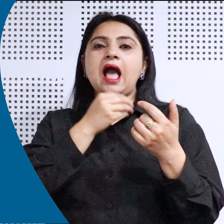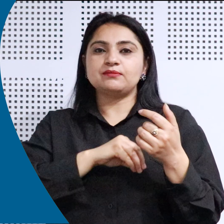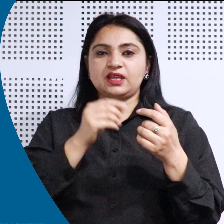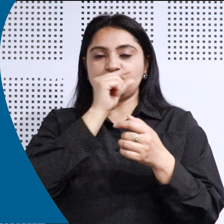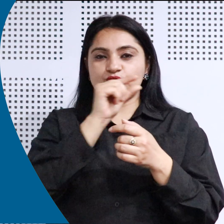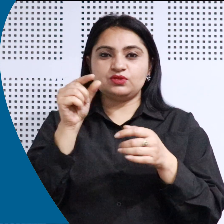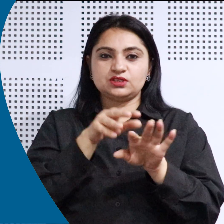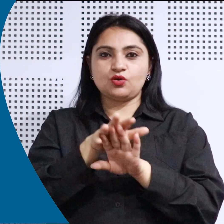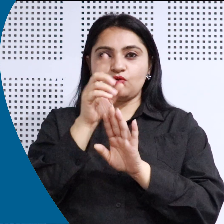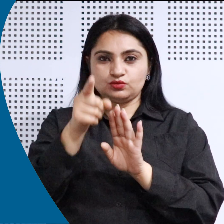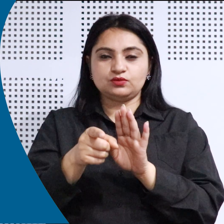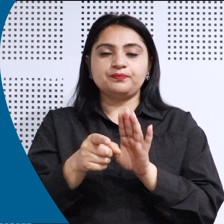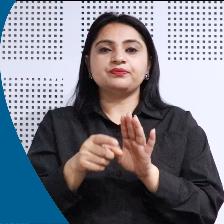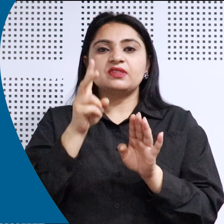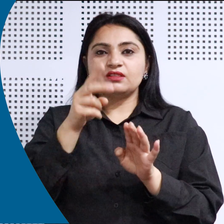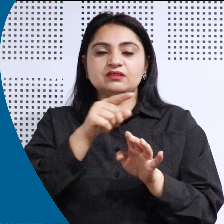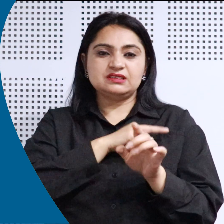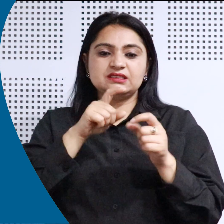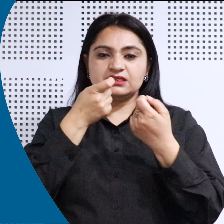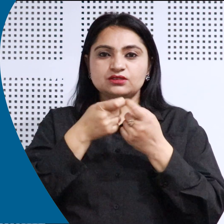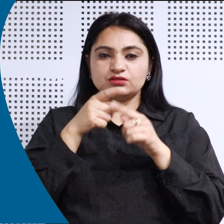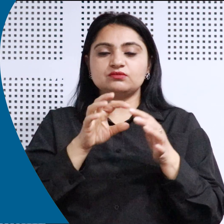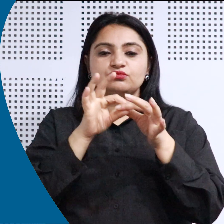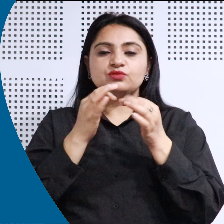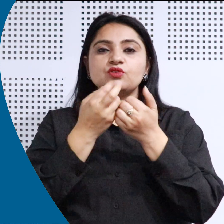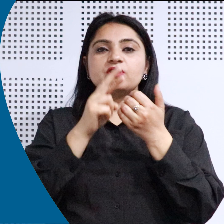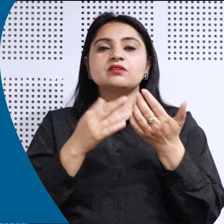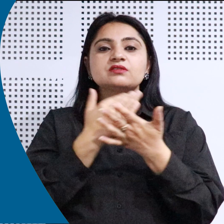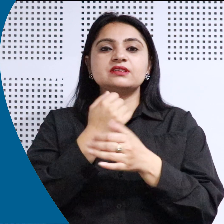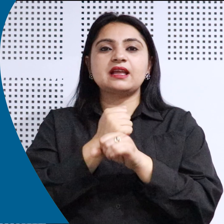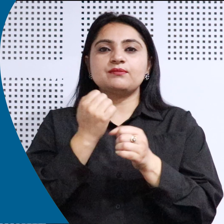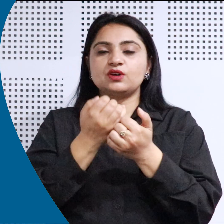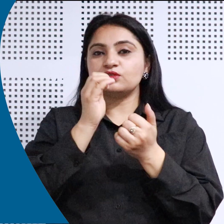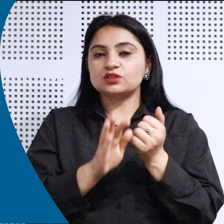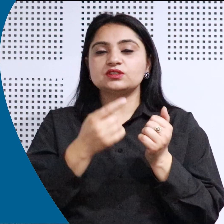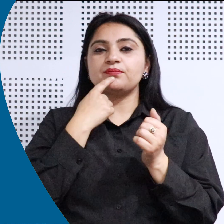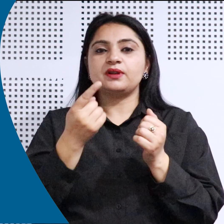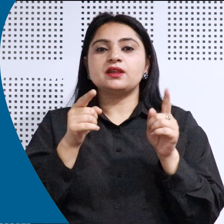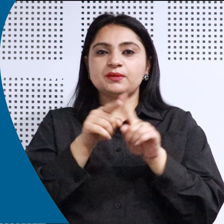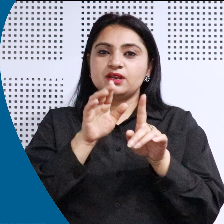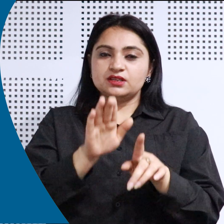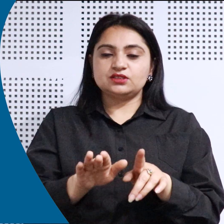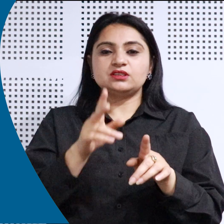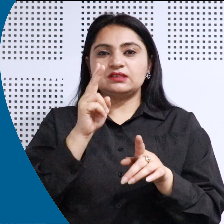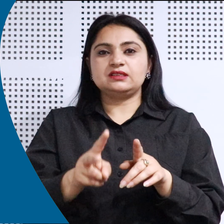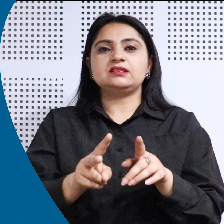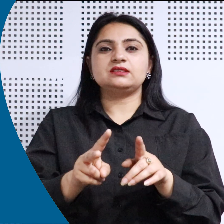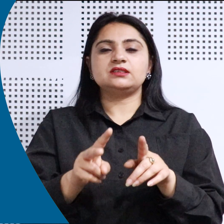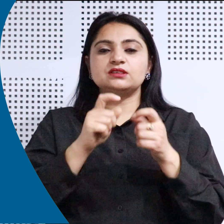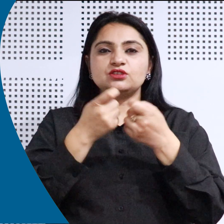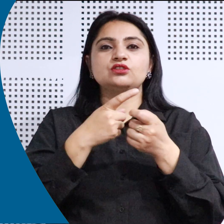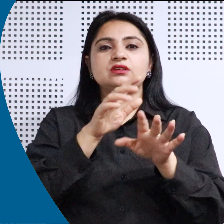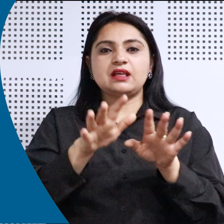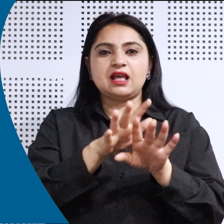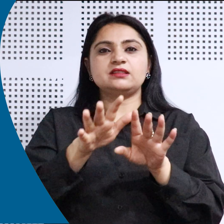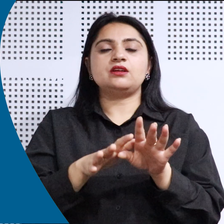सार्वजनिक साझेदारी निजी क्षेत्रसँग समन्वय गरेर काम कसरी गर्न सकिन्छ भन्ने विषयहरू पनि छन्। यसरी चाहिँ विभिन्न क्षेत्रगत आधारमा 95 को हाराहारीमा चाहिँ ऐन कानून